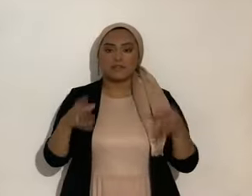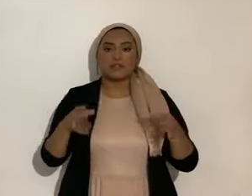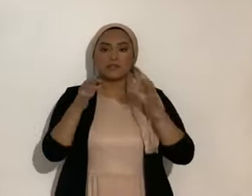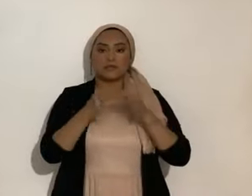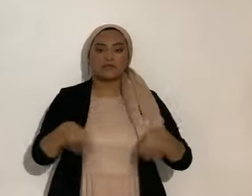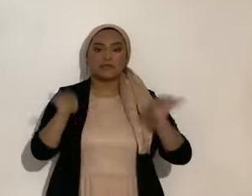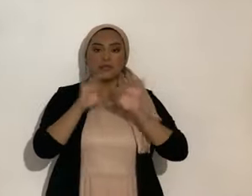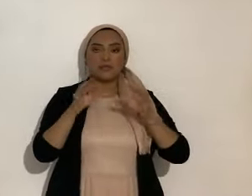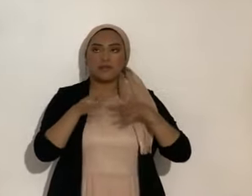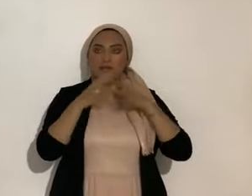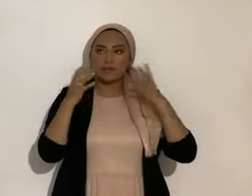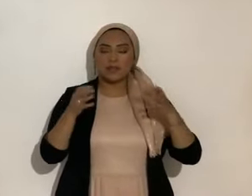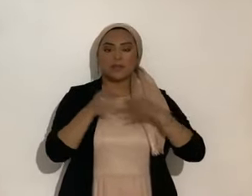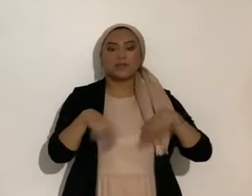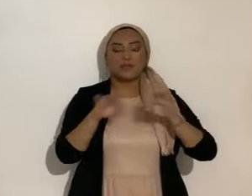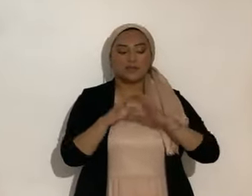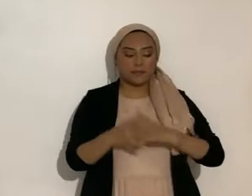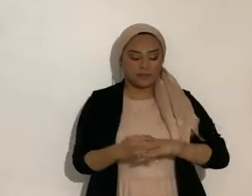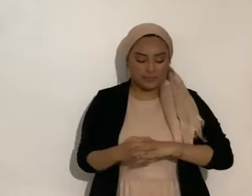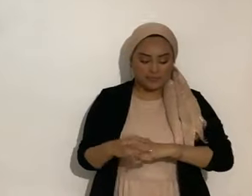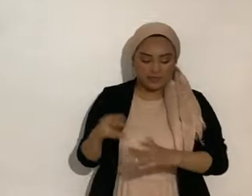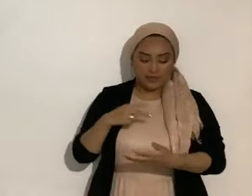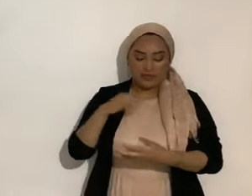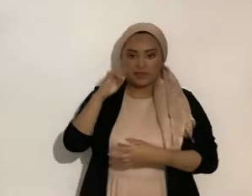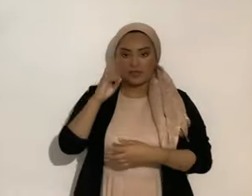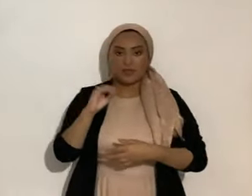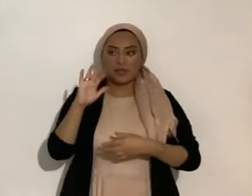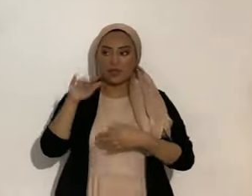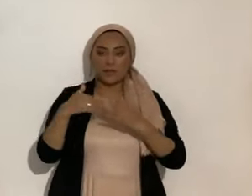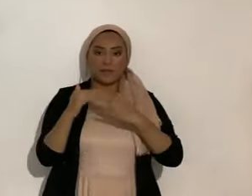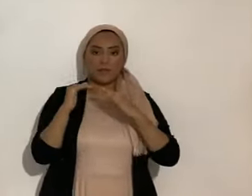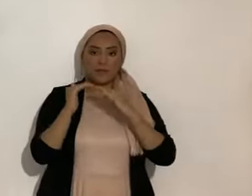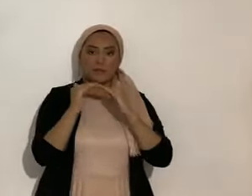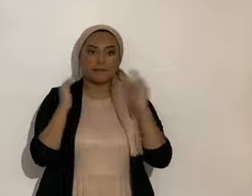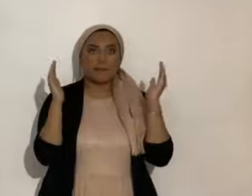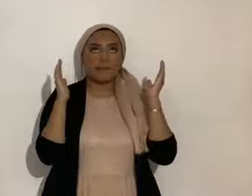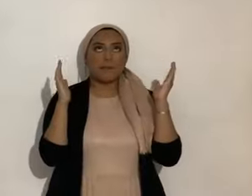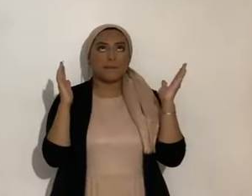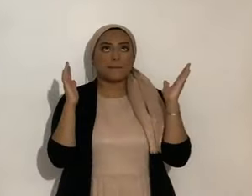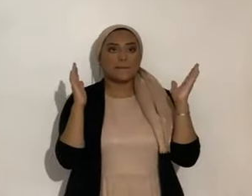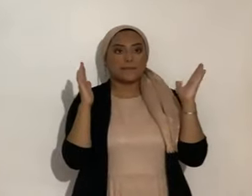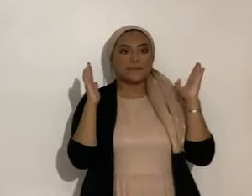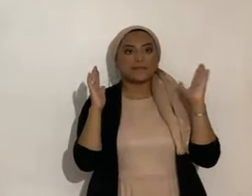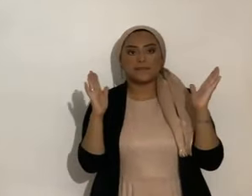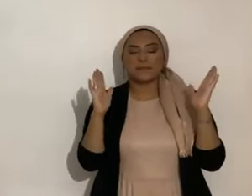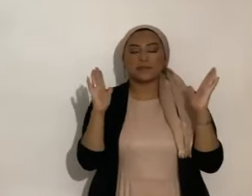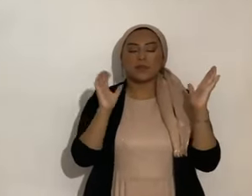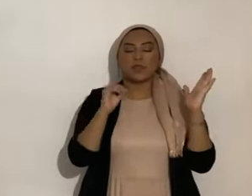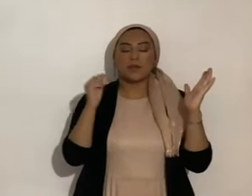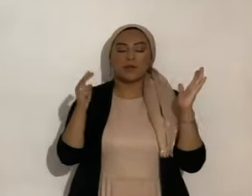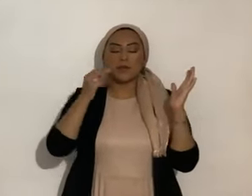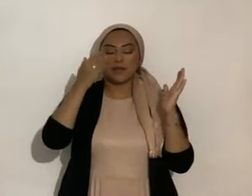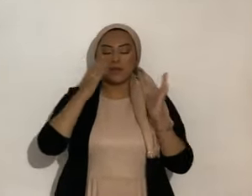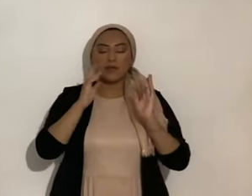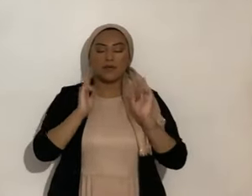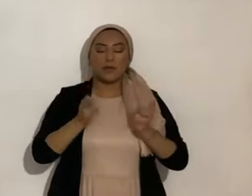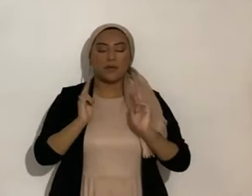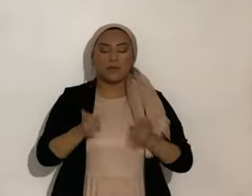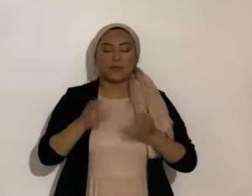importante, muy importante. Salmo 70, todos a una sola voz. Amén. Oh Elohim, acude a